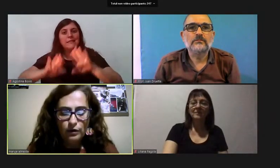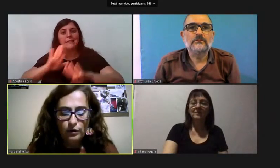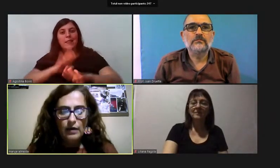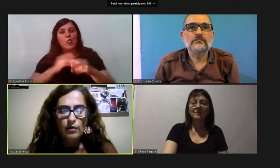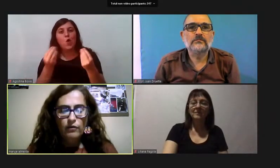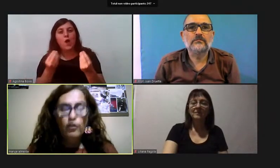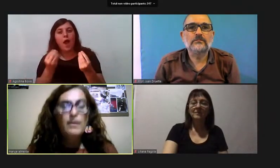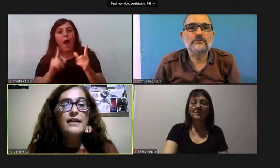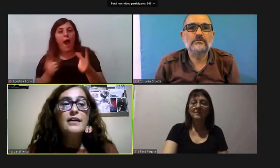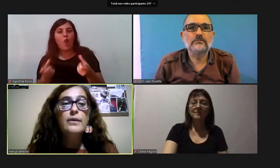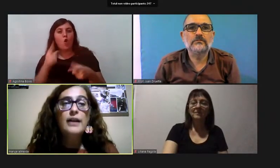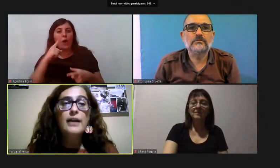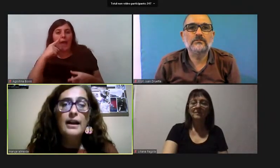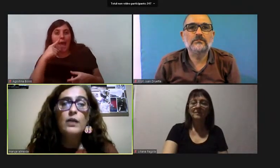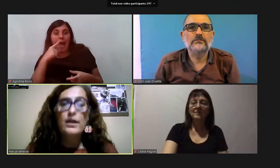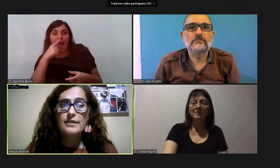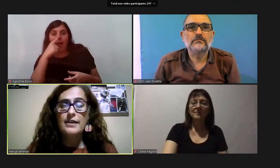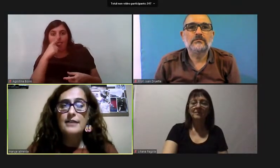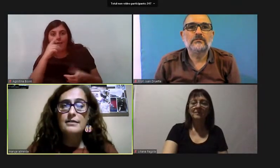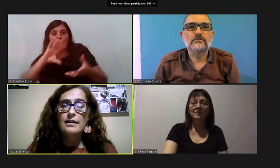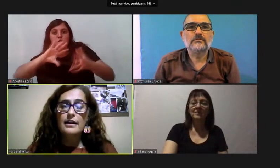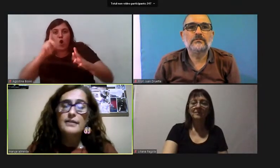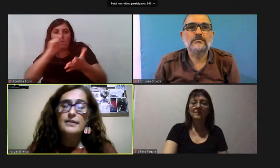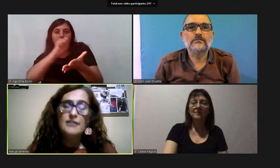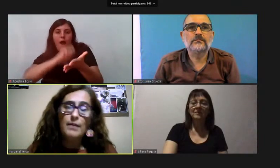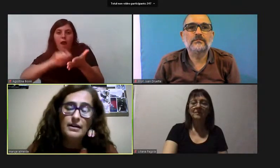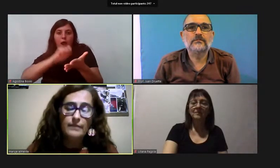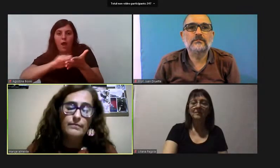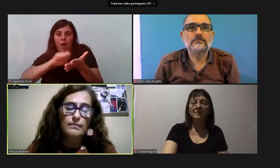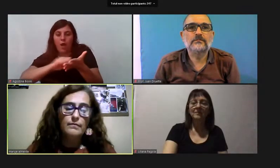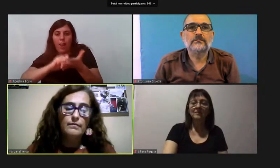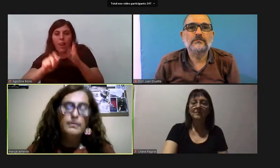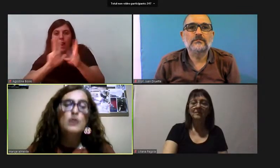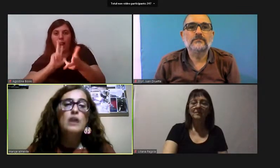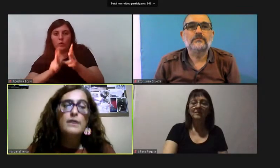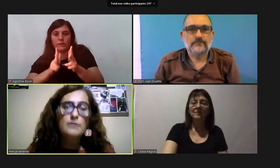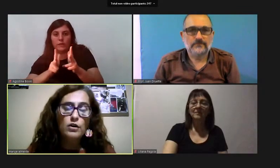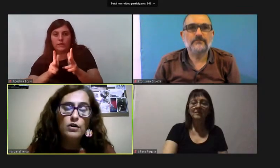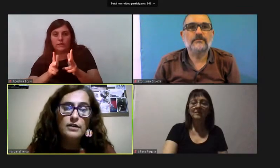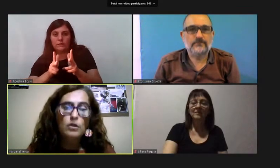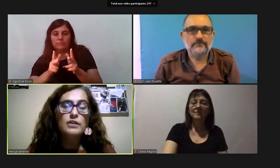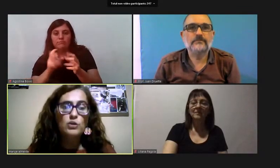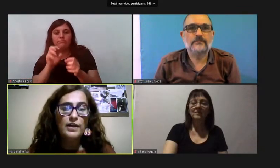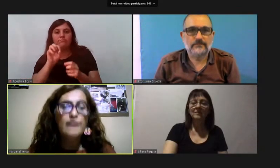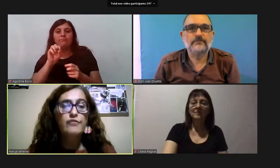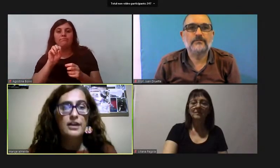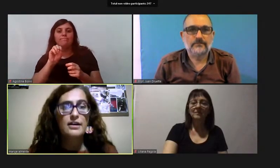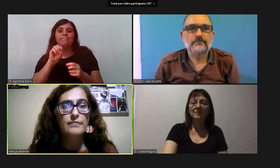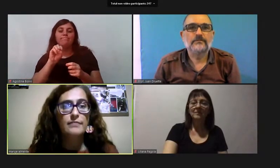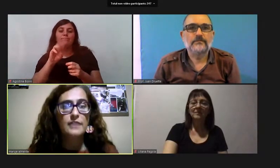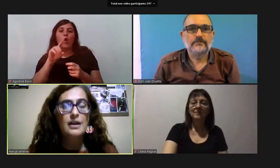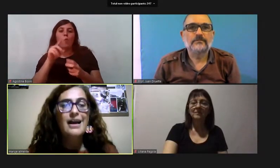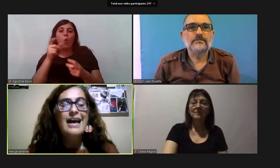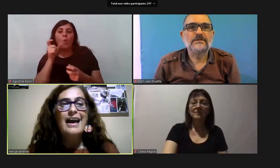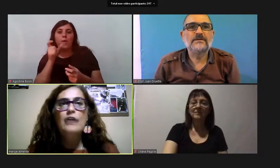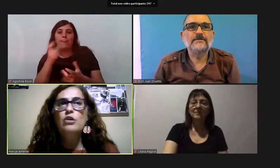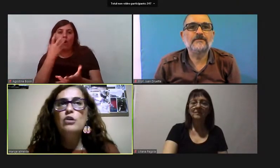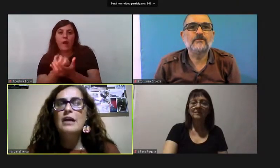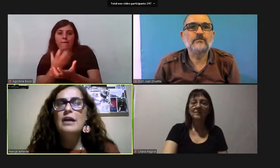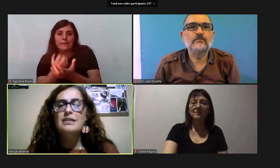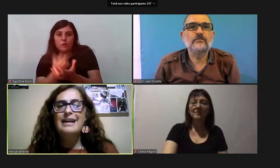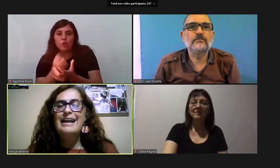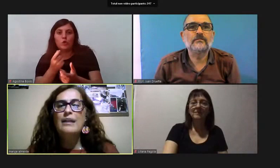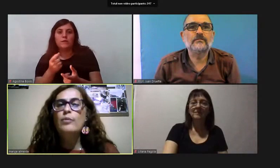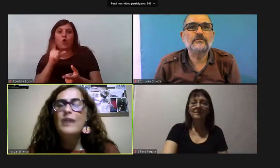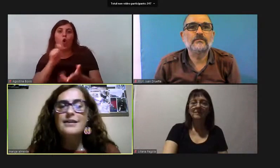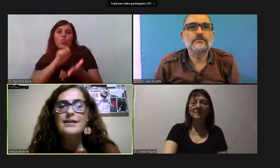con formas de escribir la lengua de señas que se llaman videograbaciones o textualidad diferida, ¿sí? Esto